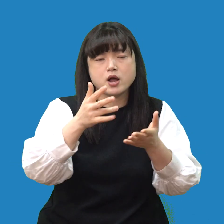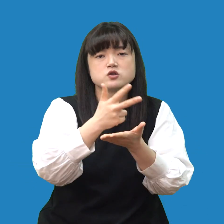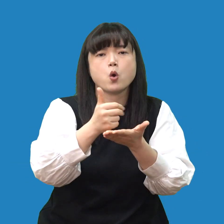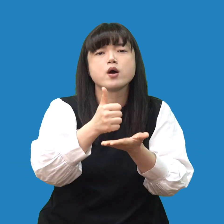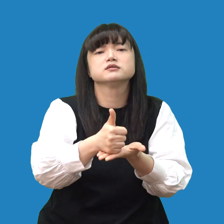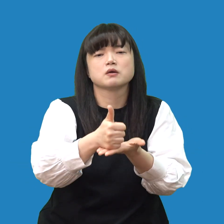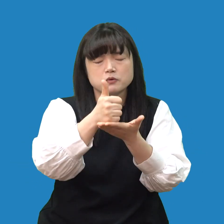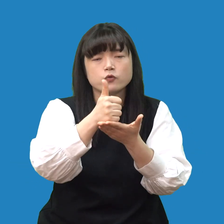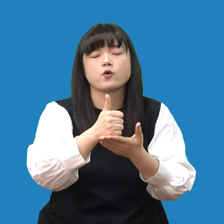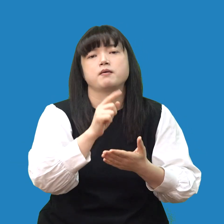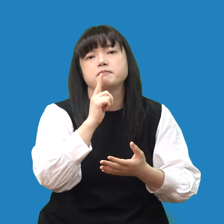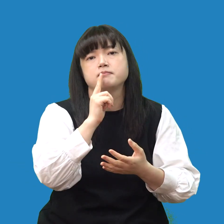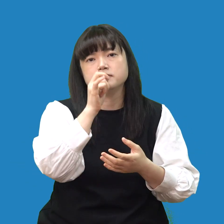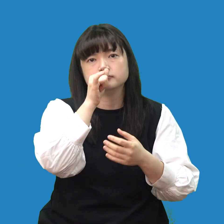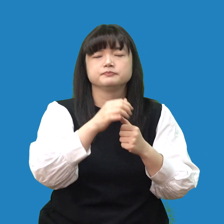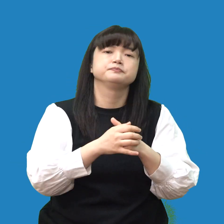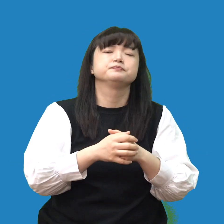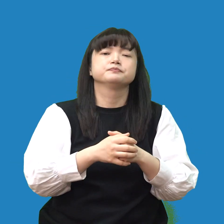섬겼더라.